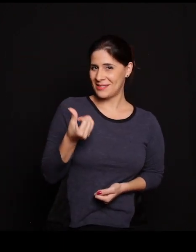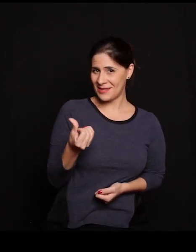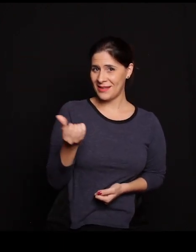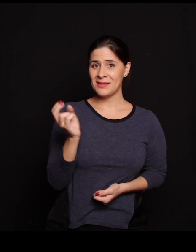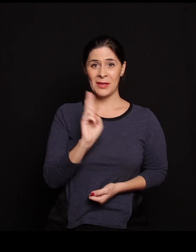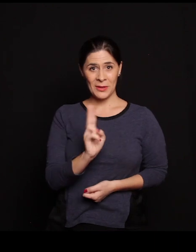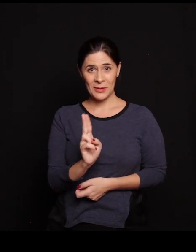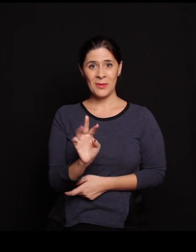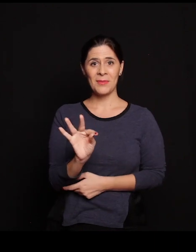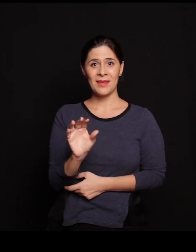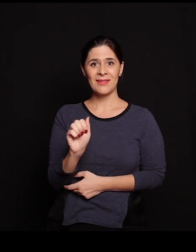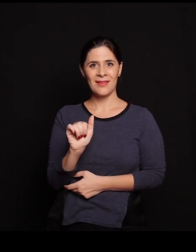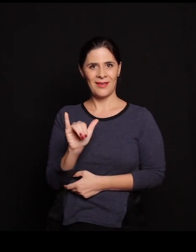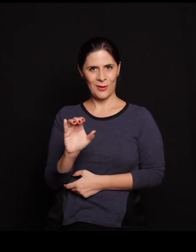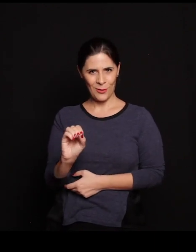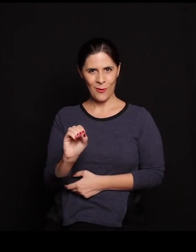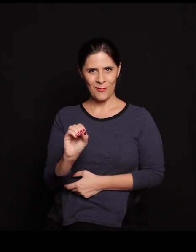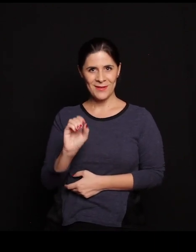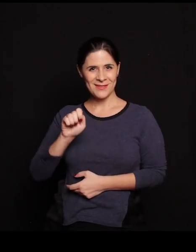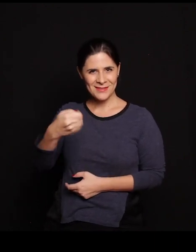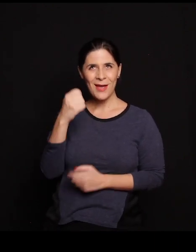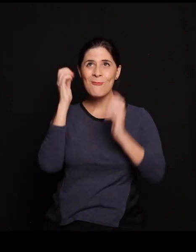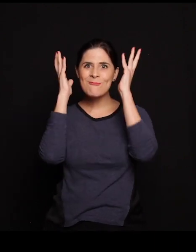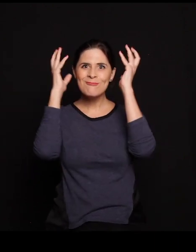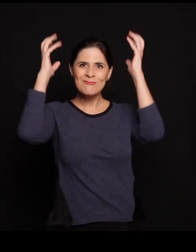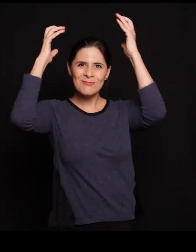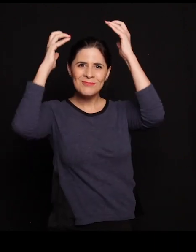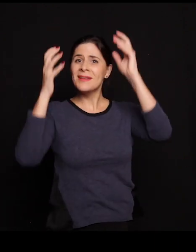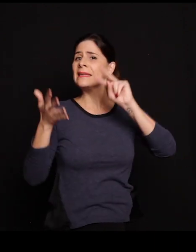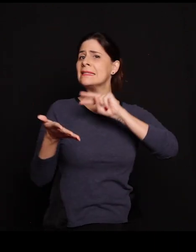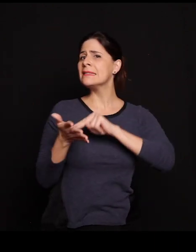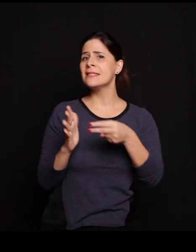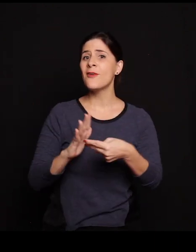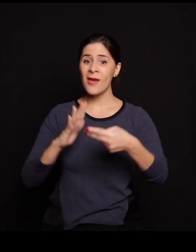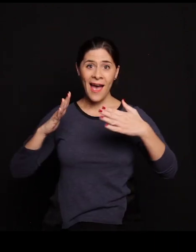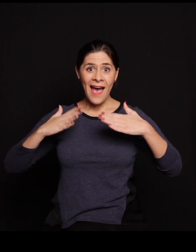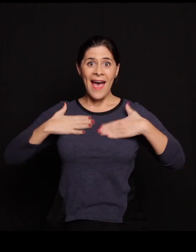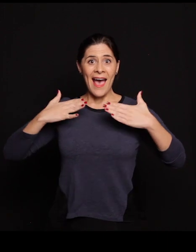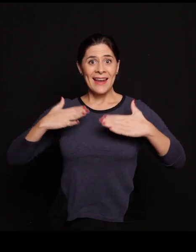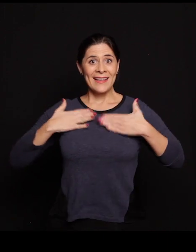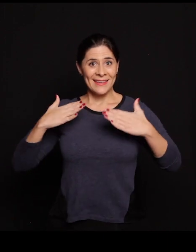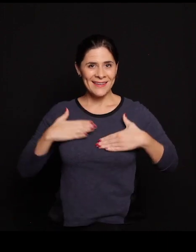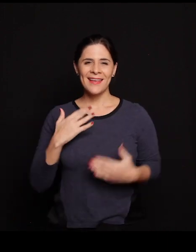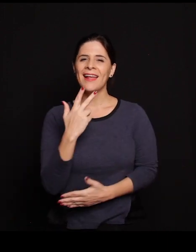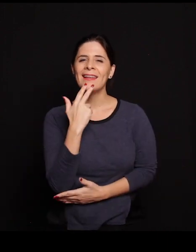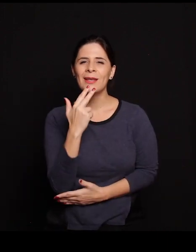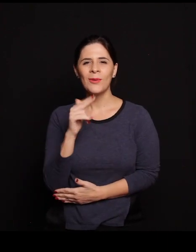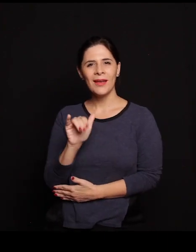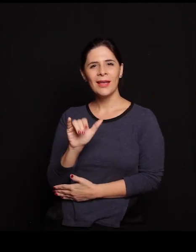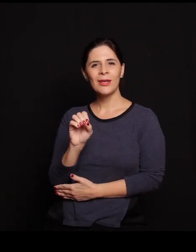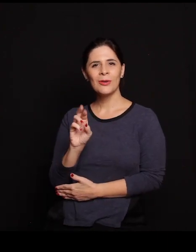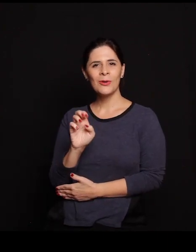anos, cujo nome significa da alegria, que ela pertence à alegria na língua